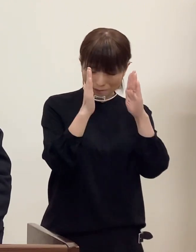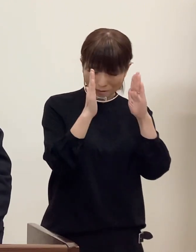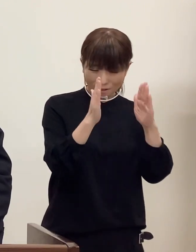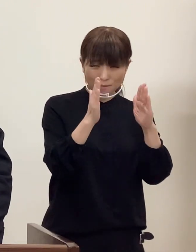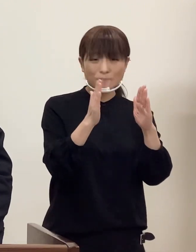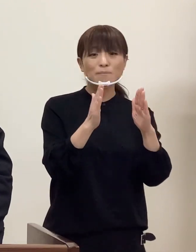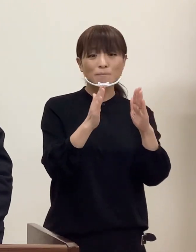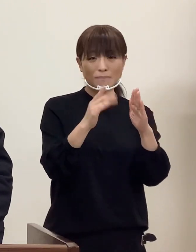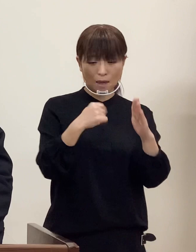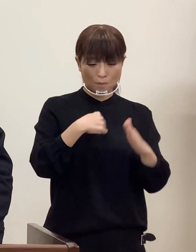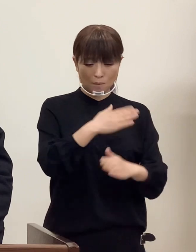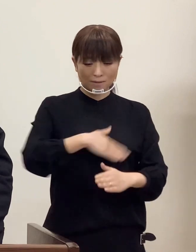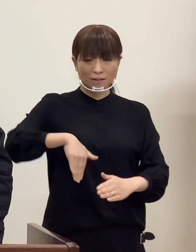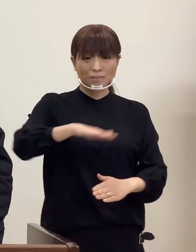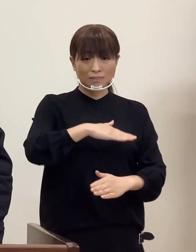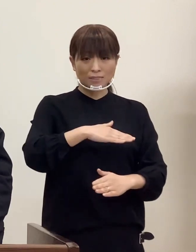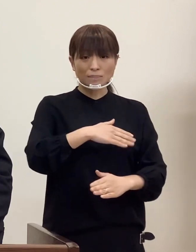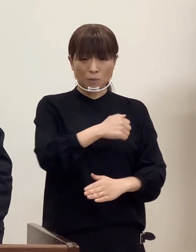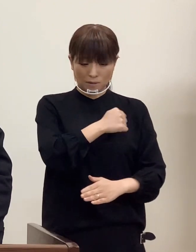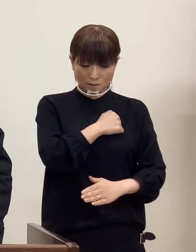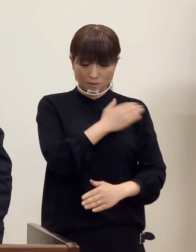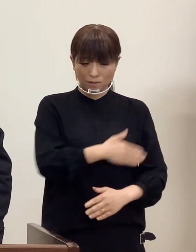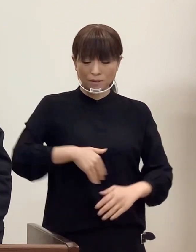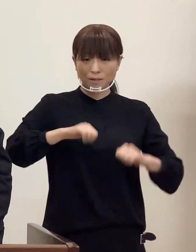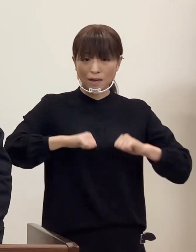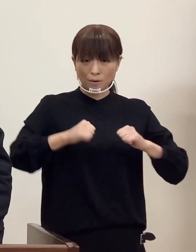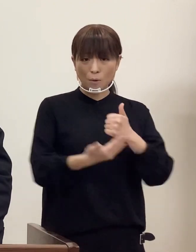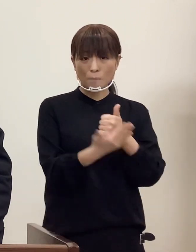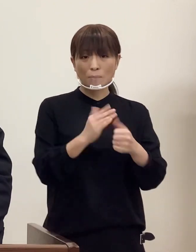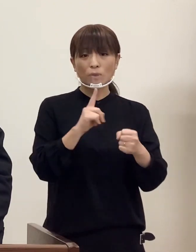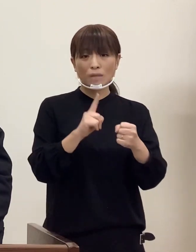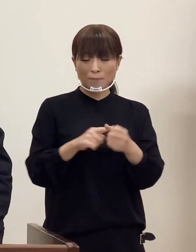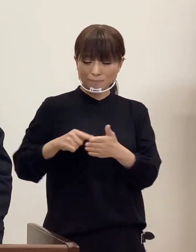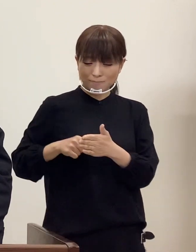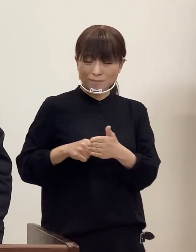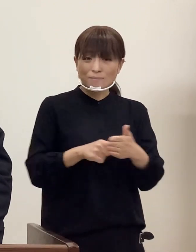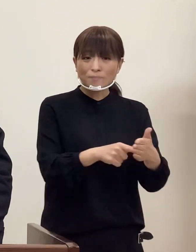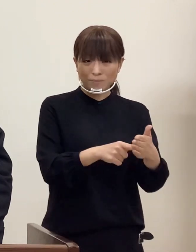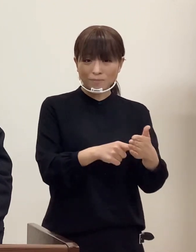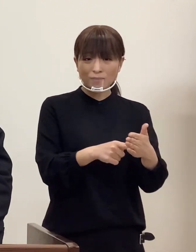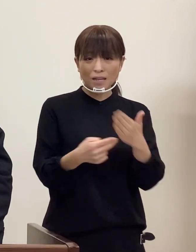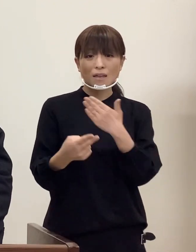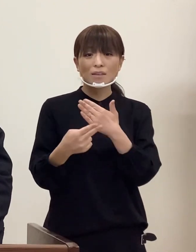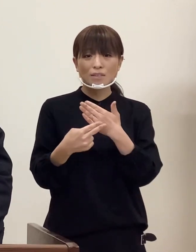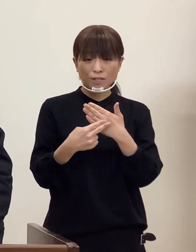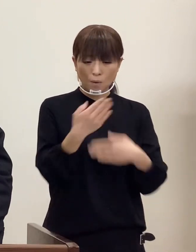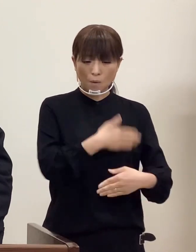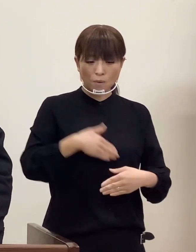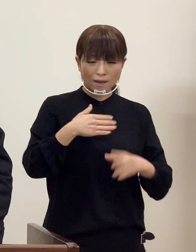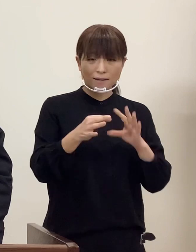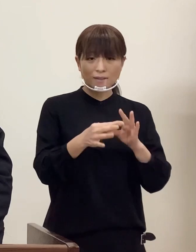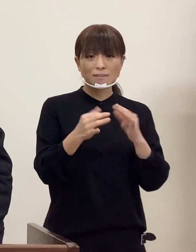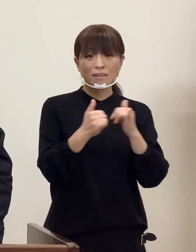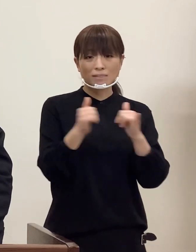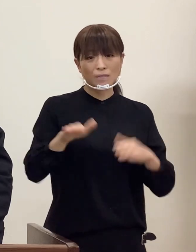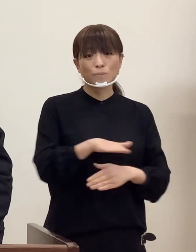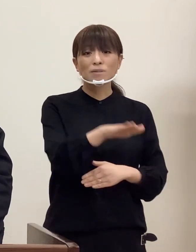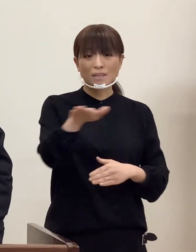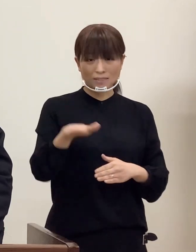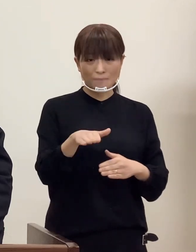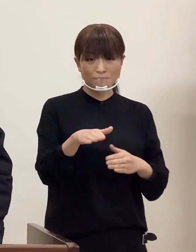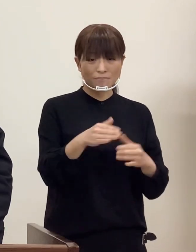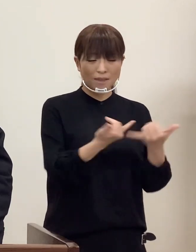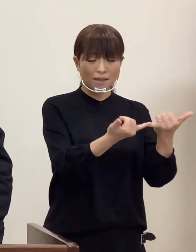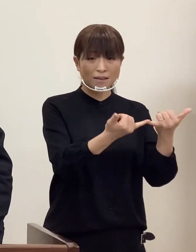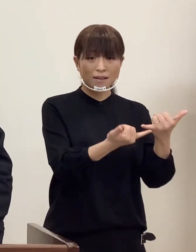に私たちの生命と健康を守るため、ご尽力いただいた医療保険関係者の皆様、エッセン